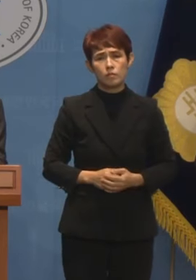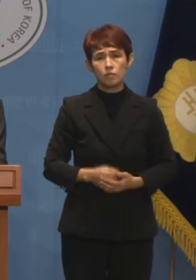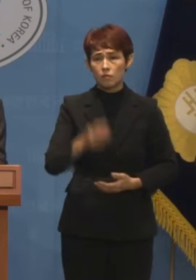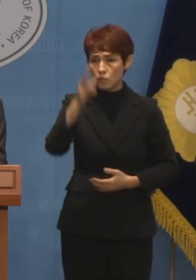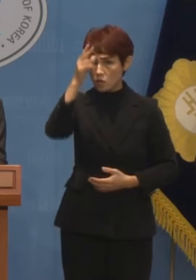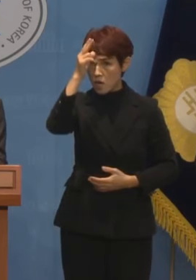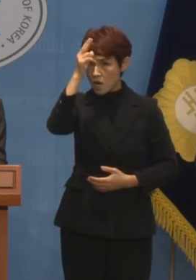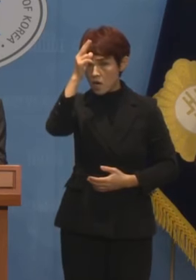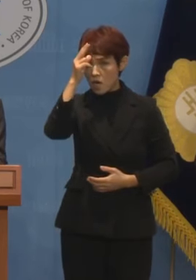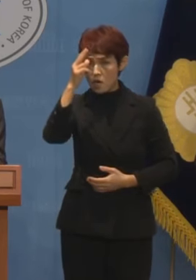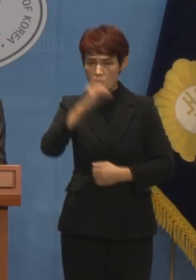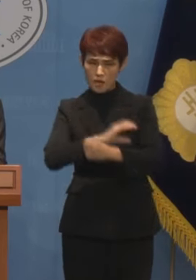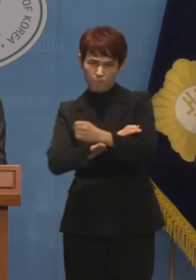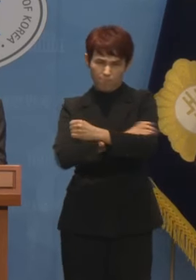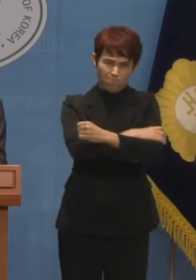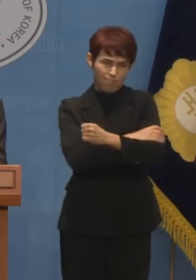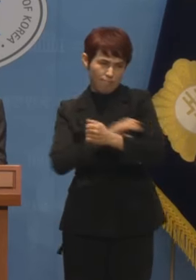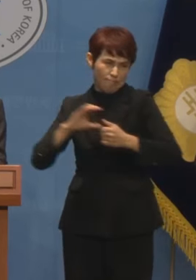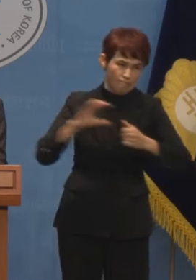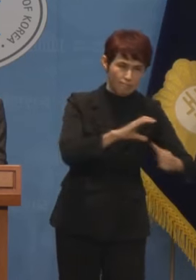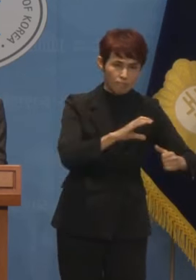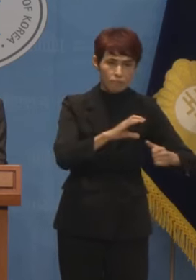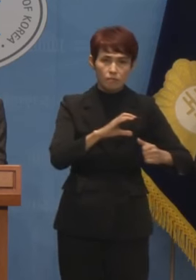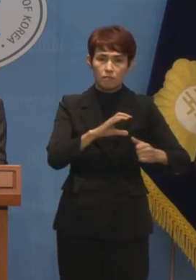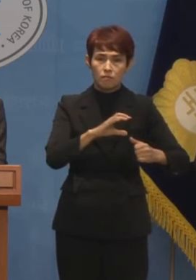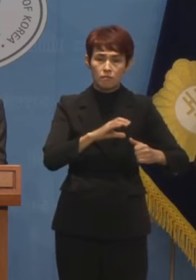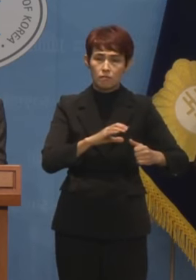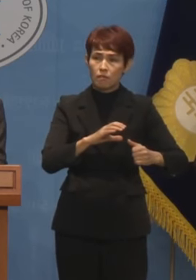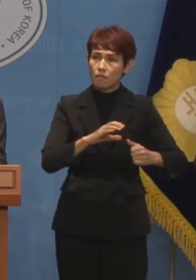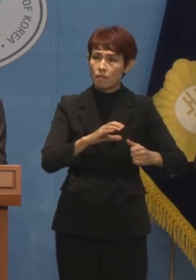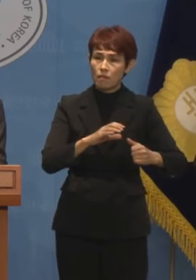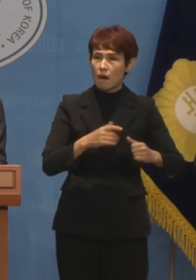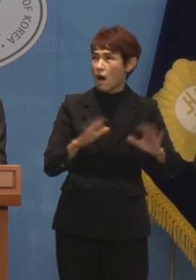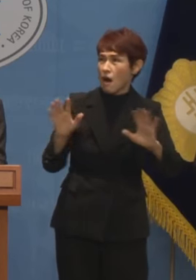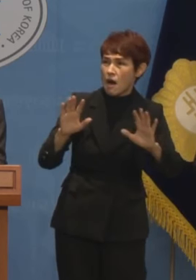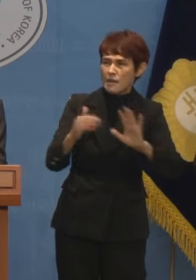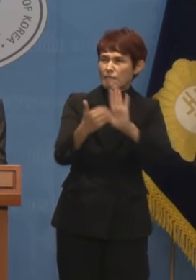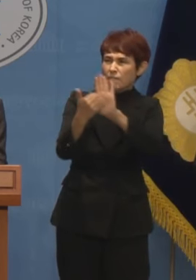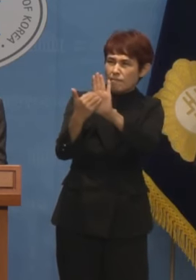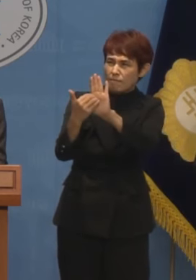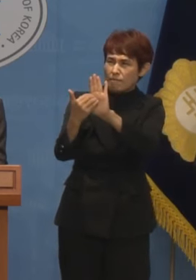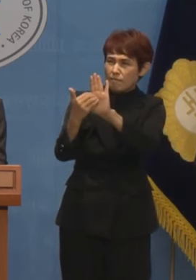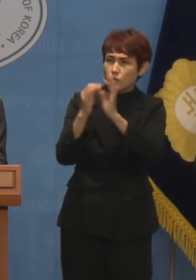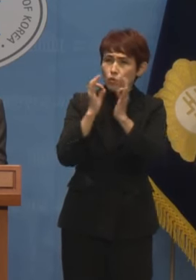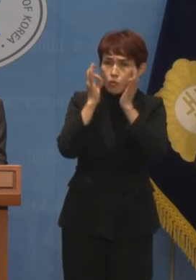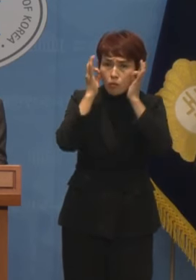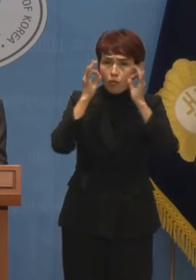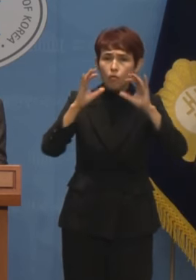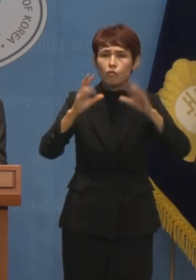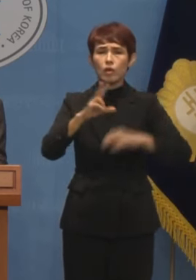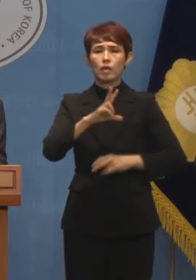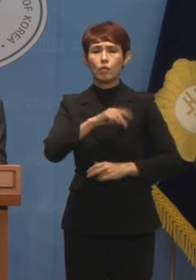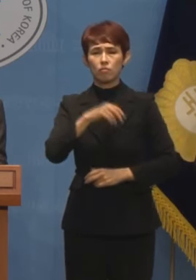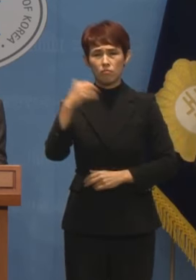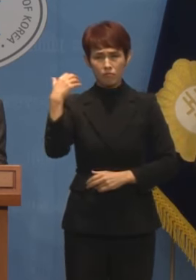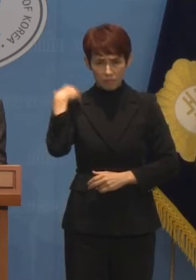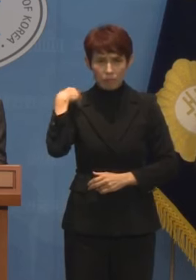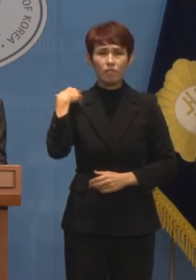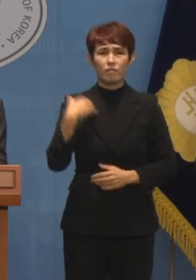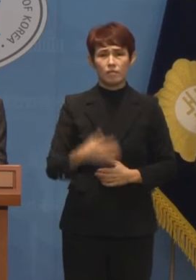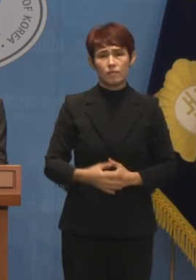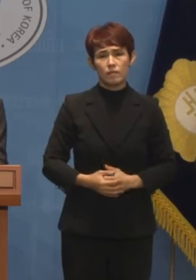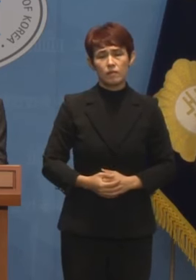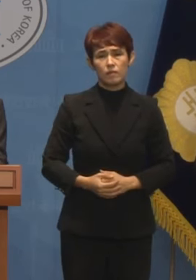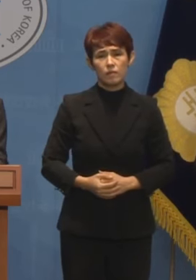경찰의 무리한 진압과 이에 저항하는 집회 참여자들 사이의 충돌을 막기 위한 노력은 국회의원의 당연한 책무입니다.